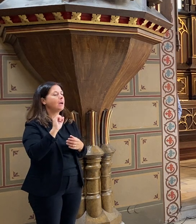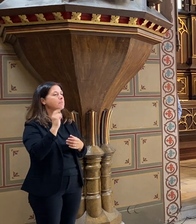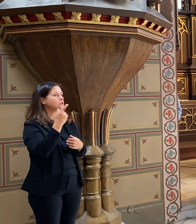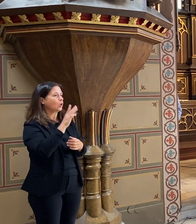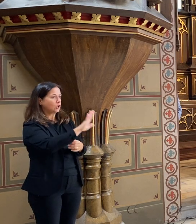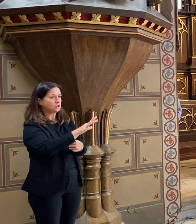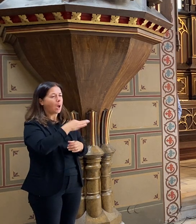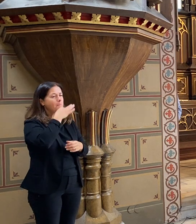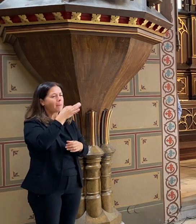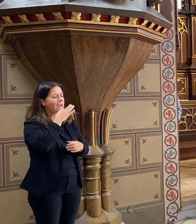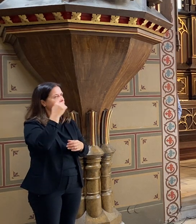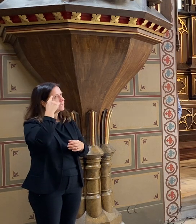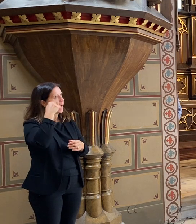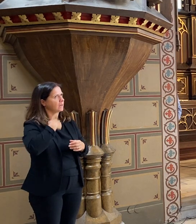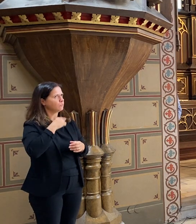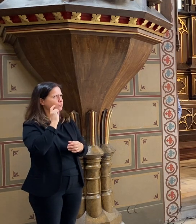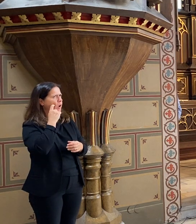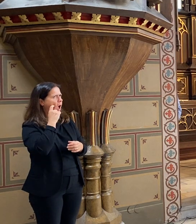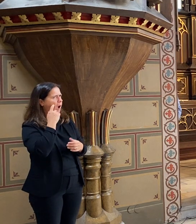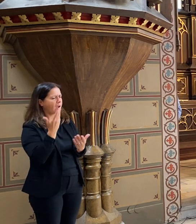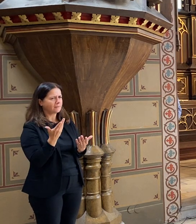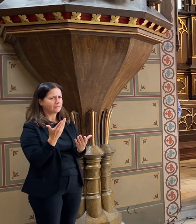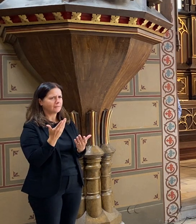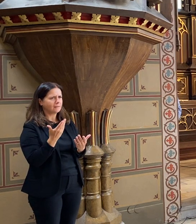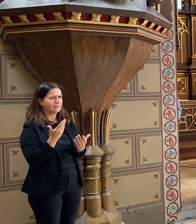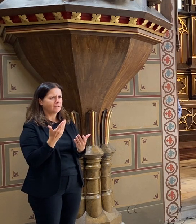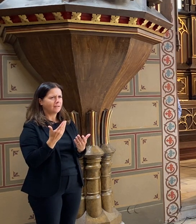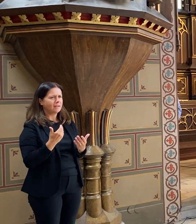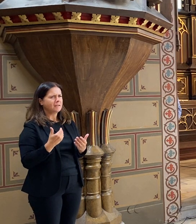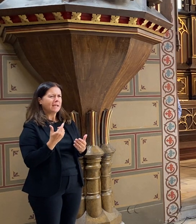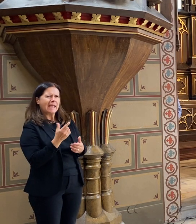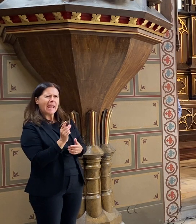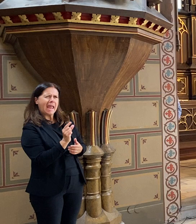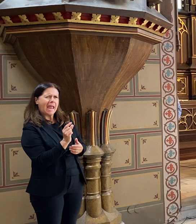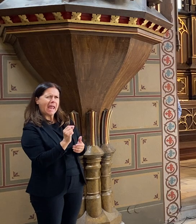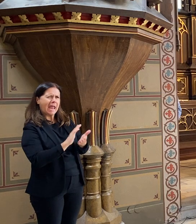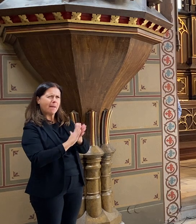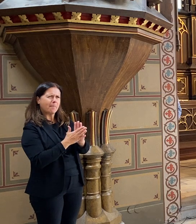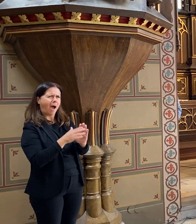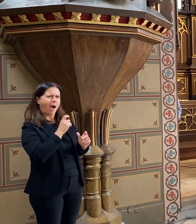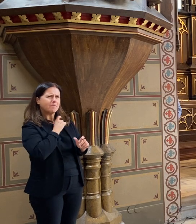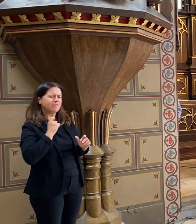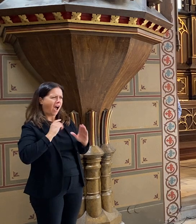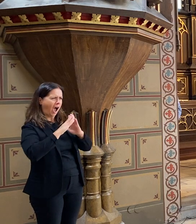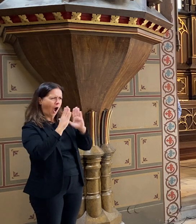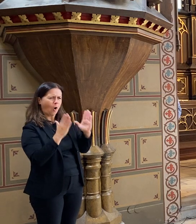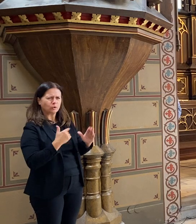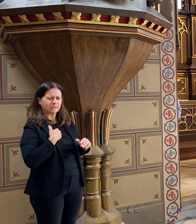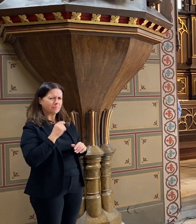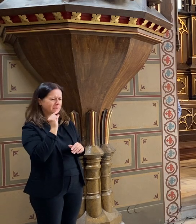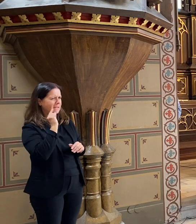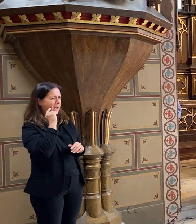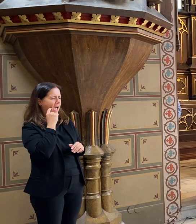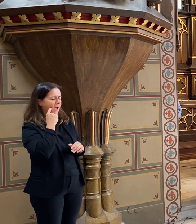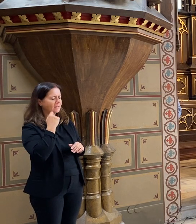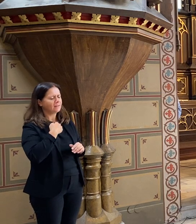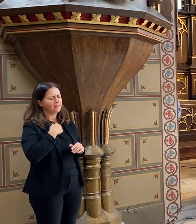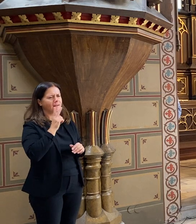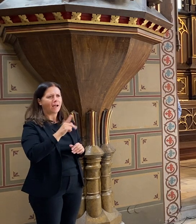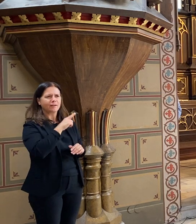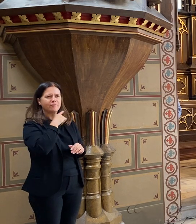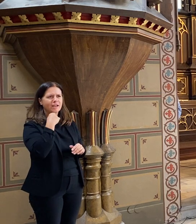eurem Predigtgedanken habe ich schmunzeln müssen. Wie geht es einem Ehepaar in einem Pfarrhaus? Also da kann ich auch noch ganz